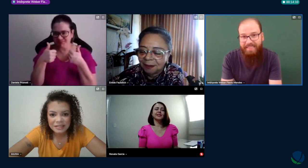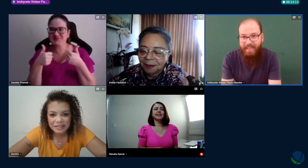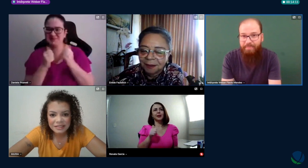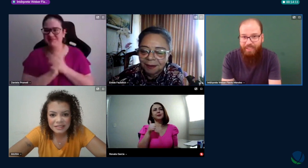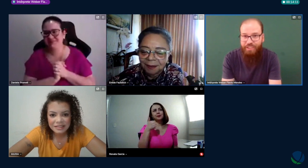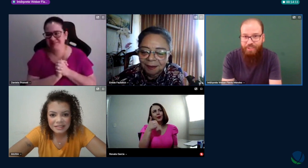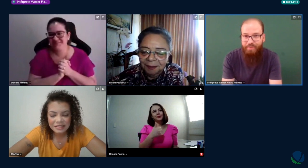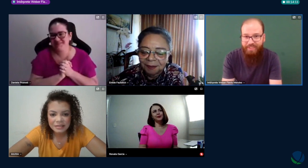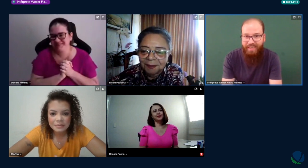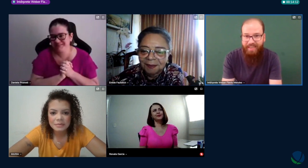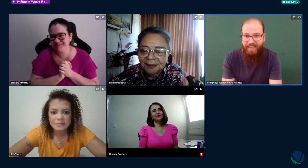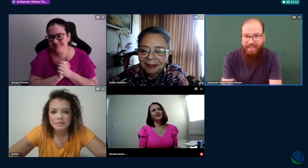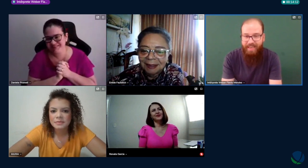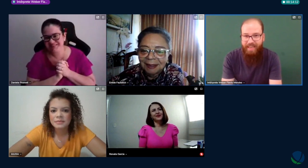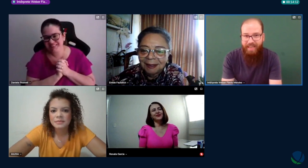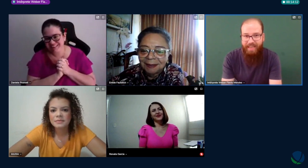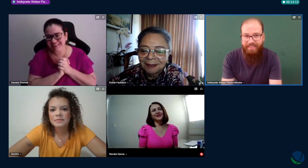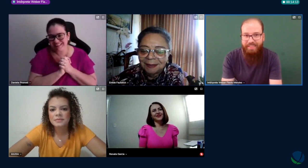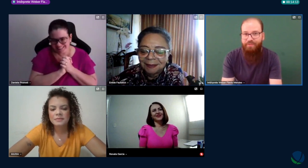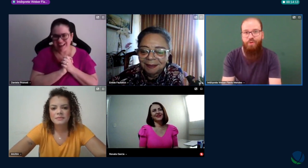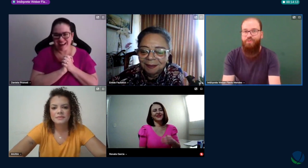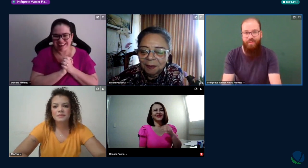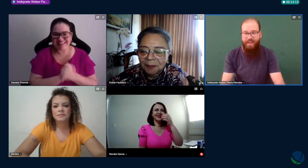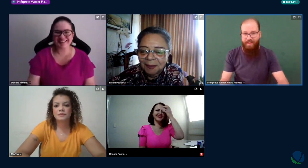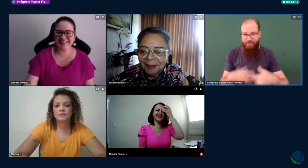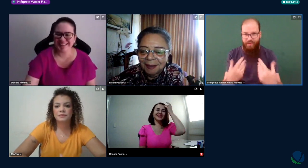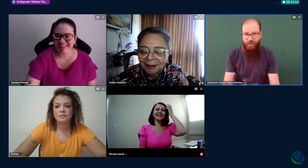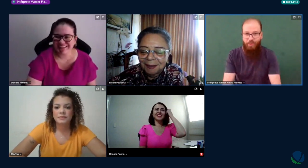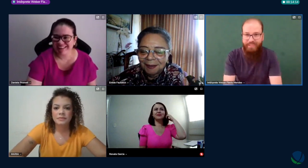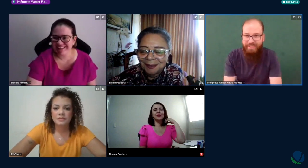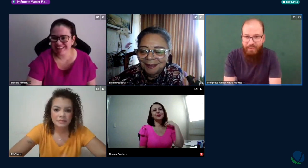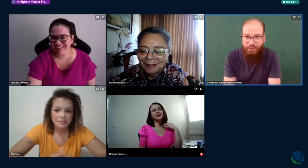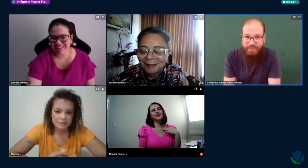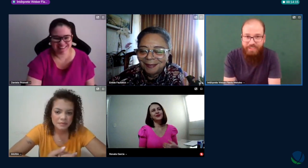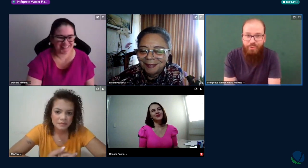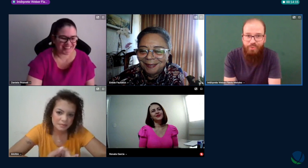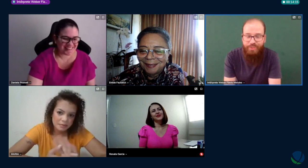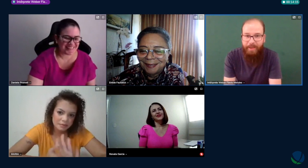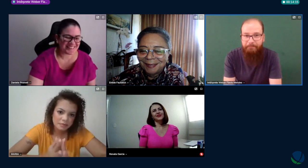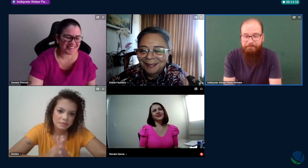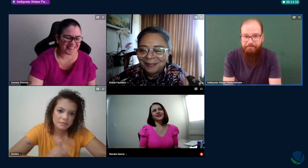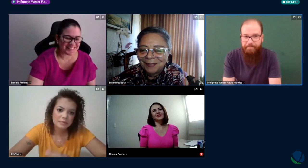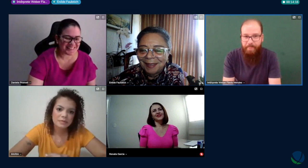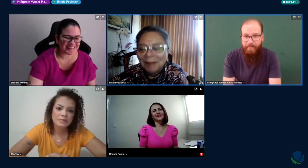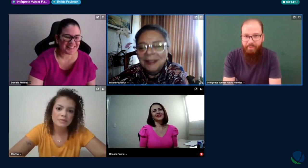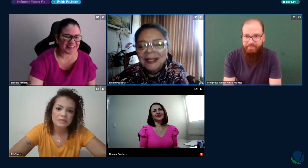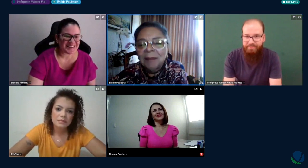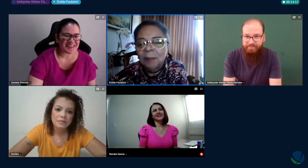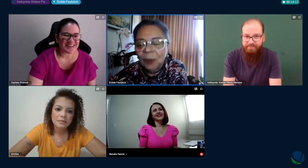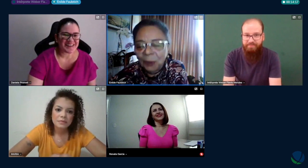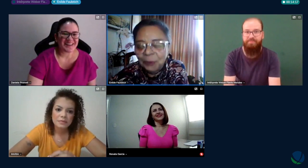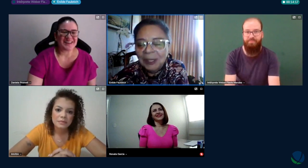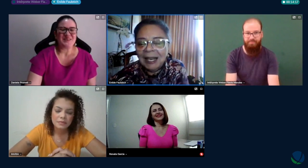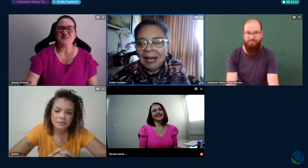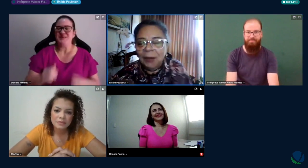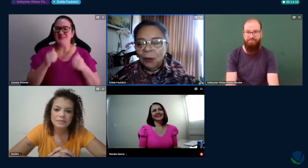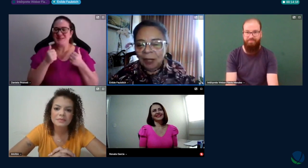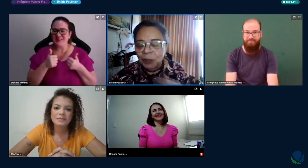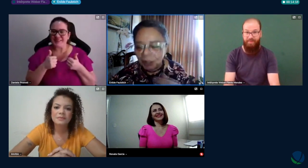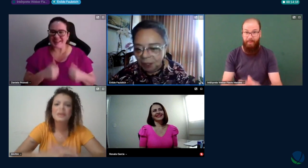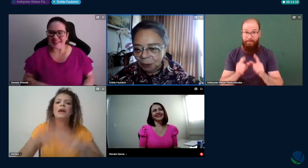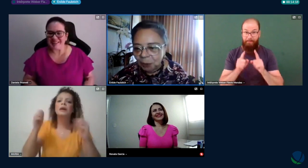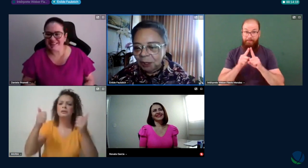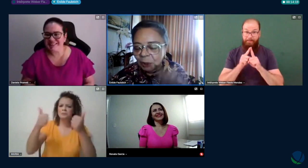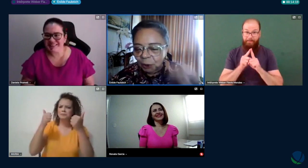pesquisar mais, né? E para a gente poder desenvolver, enfim, outros estudos, né? É, mas é bom não ficar